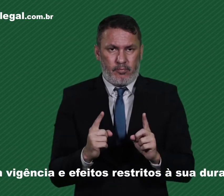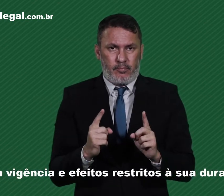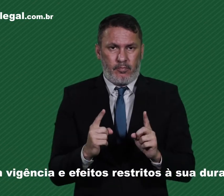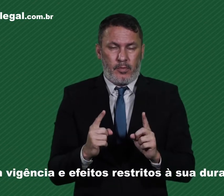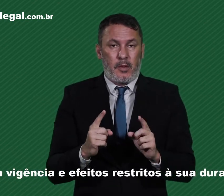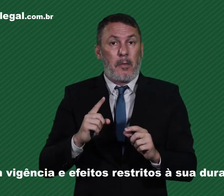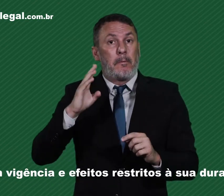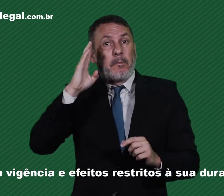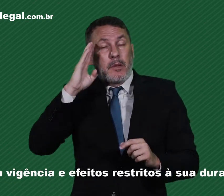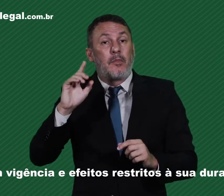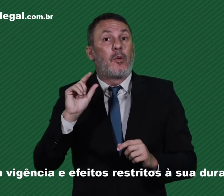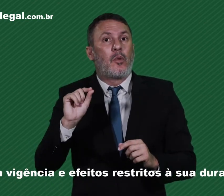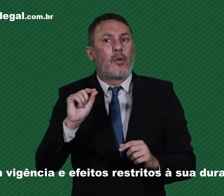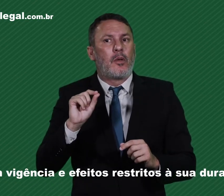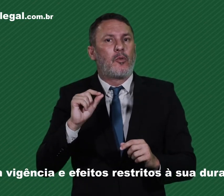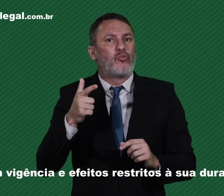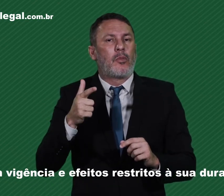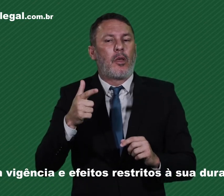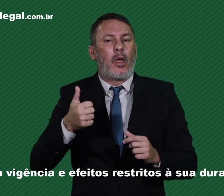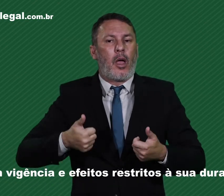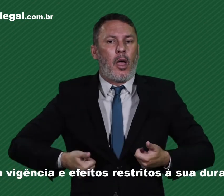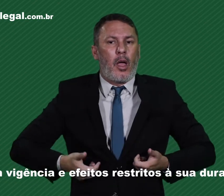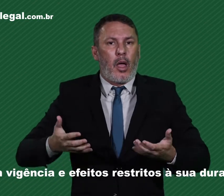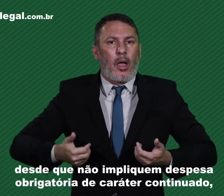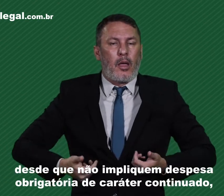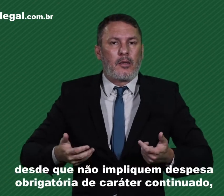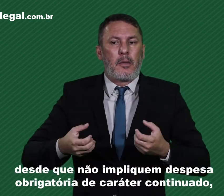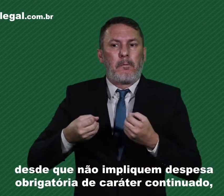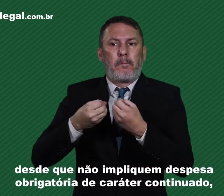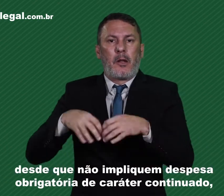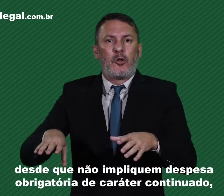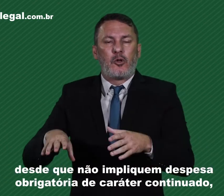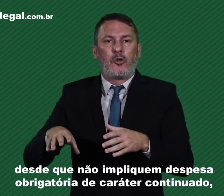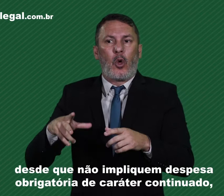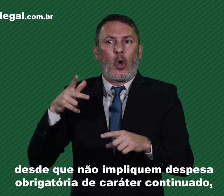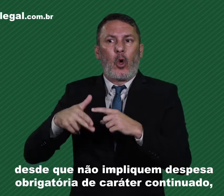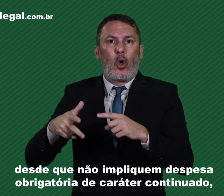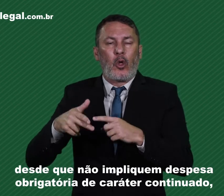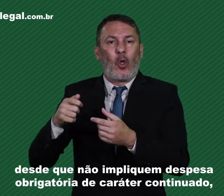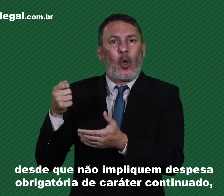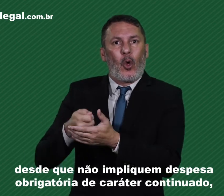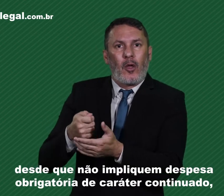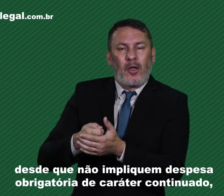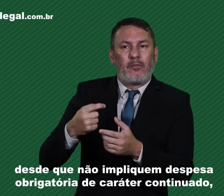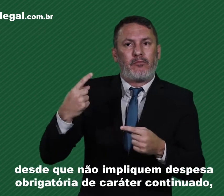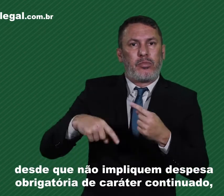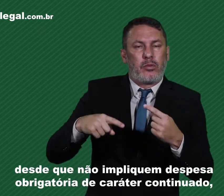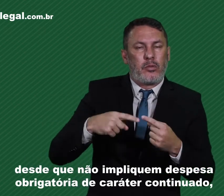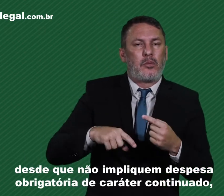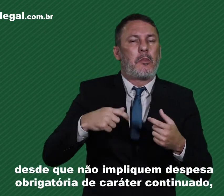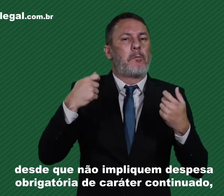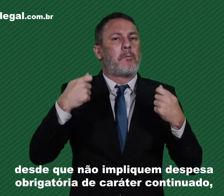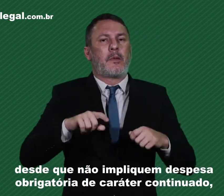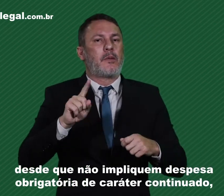vigência e efeitos restritos a sua duração desde que não impliquem despesa obrigatória de caráter continuado